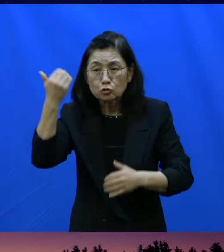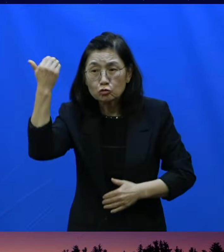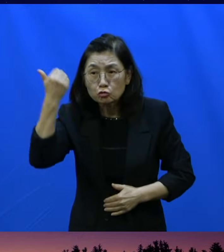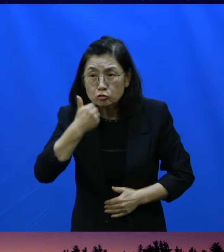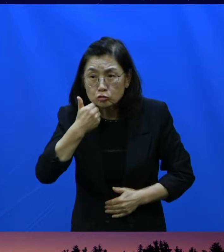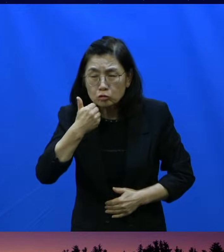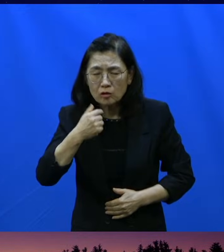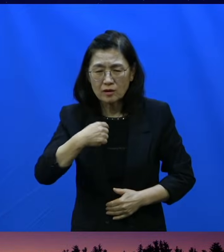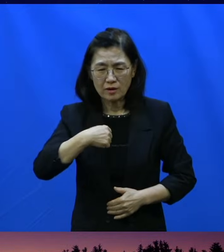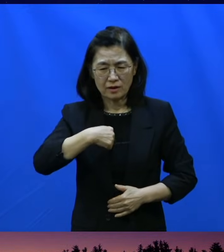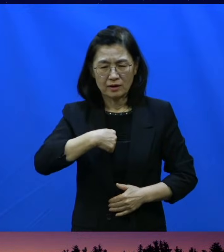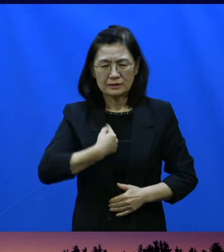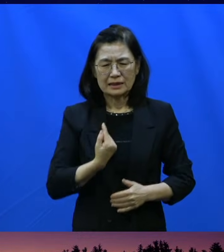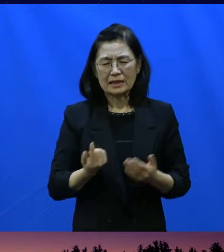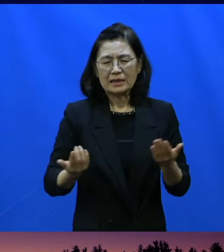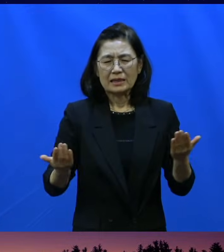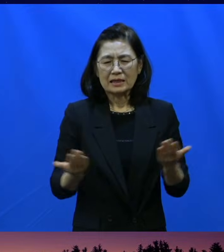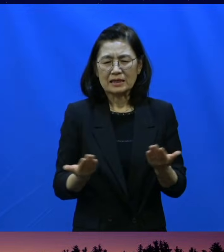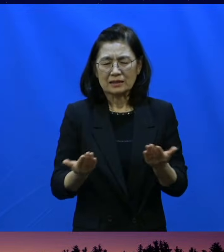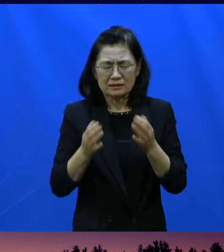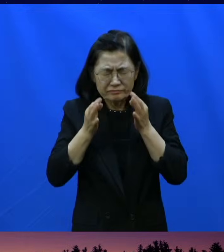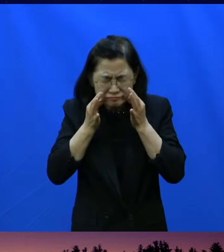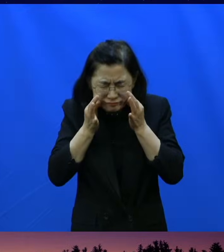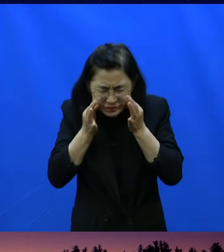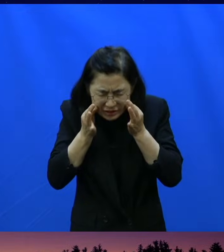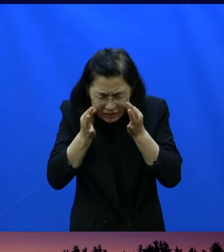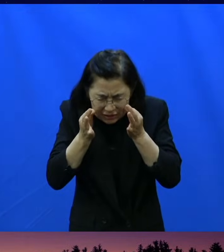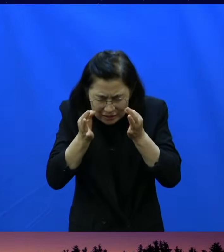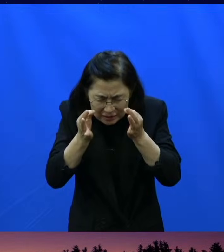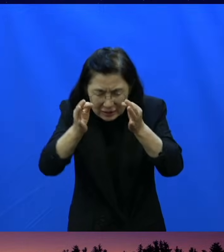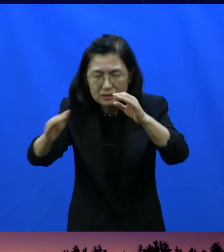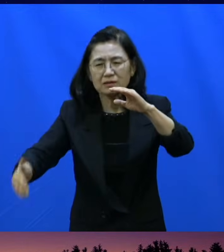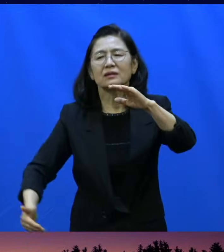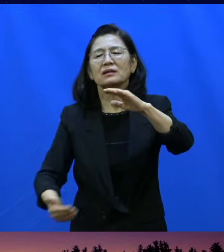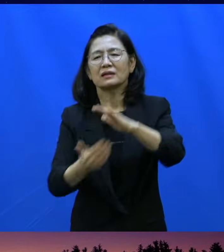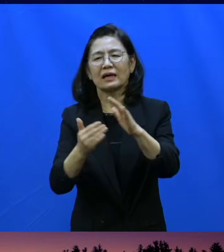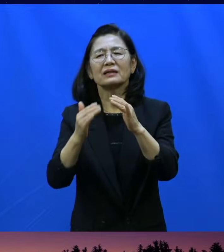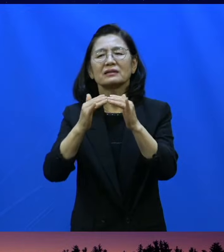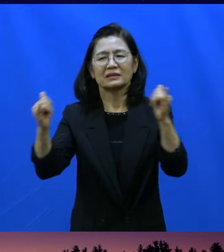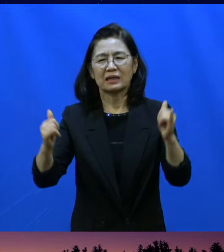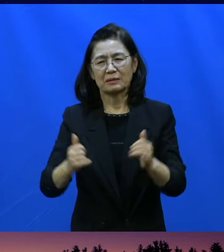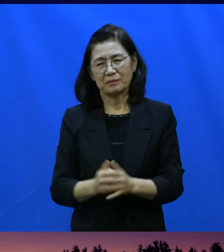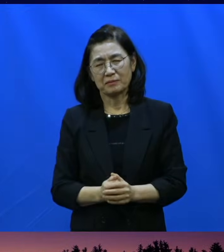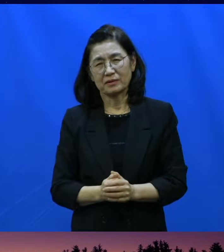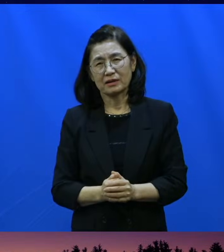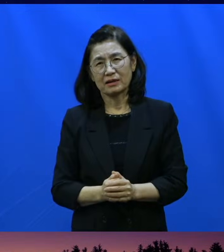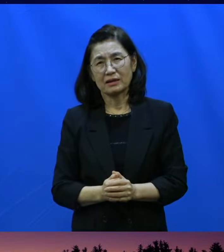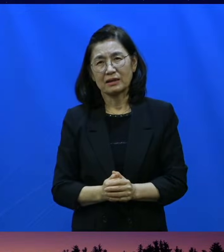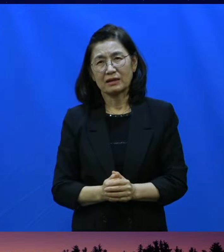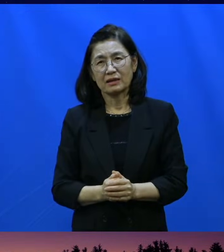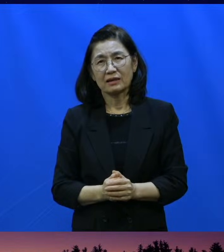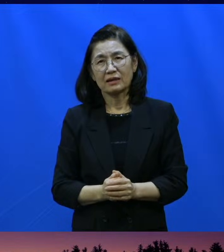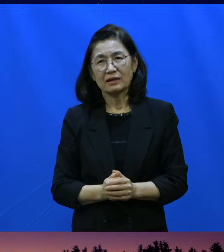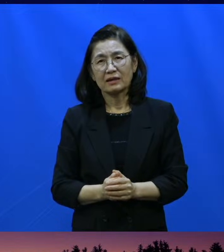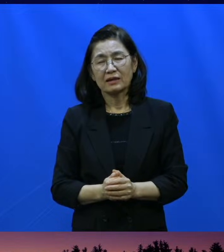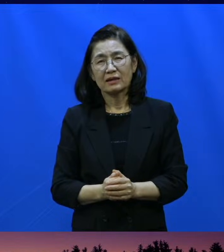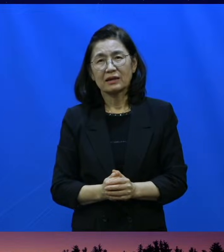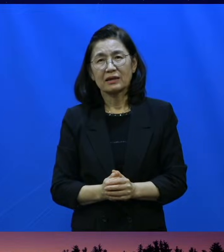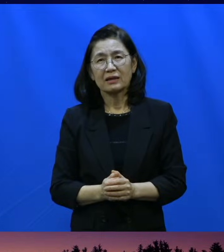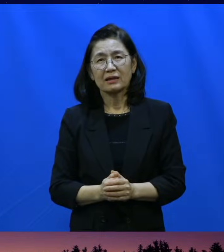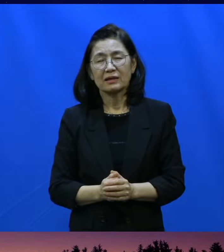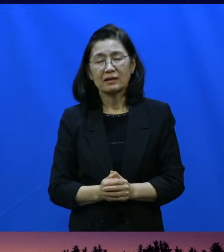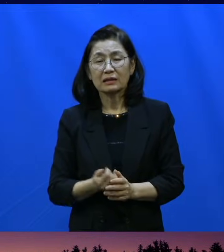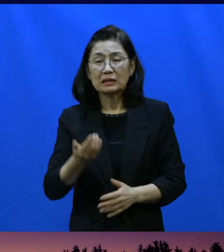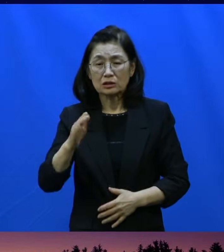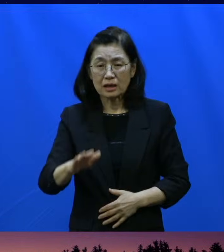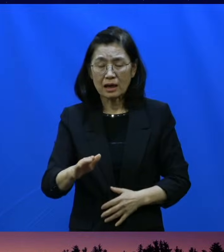여러분, 최선을 다한 사람들만 아는 게 있습니다. 나는 최선을 다했지만 그 인간적 최선 끝에서 오는